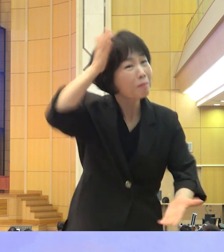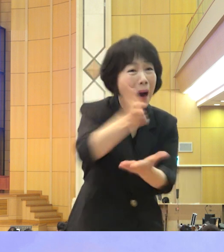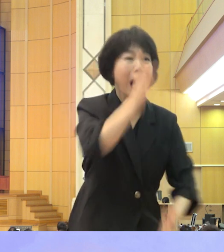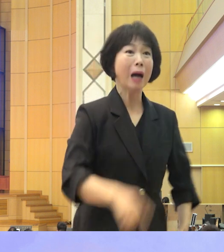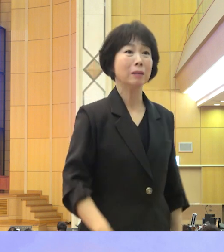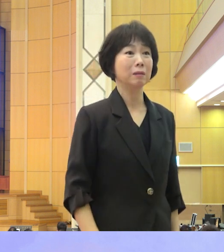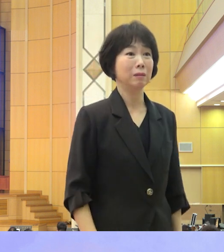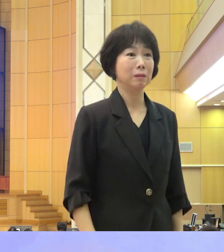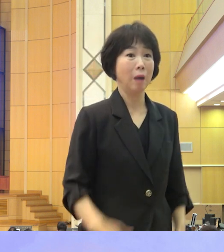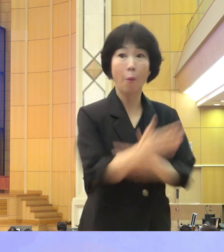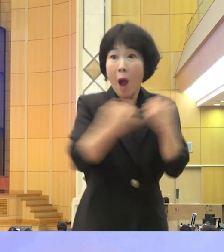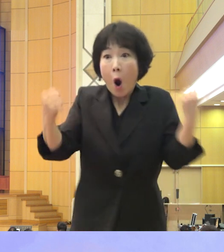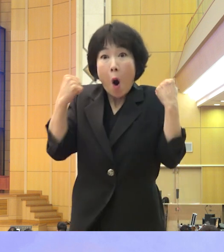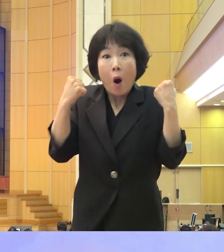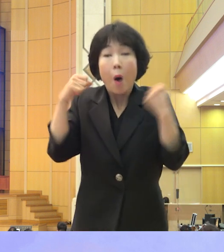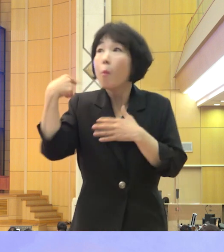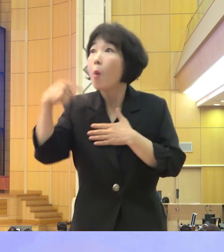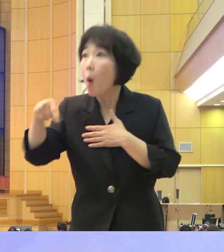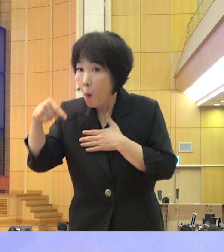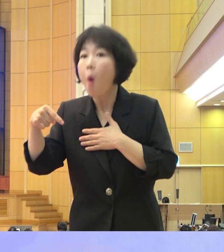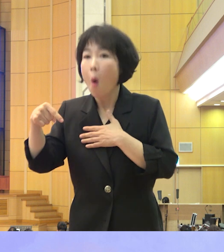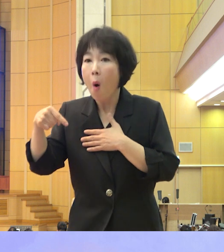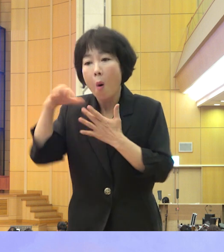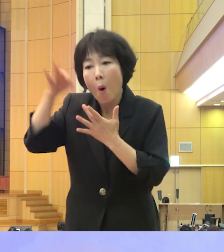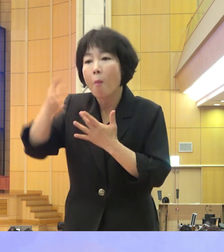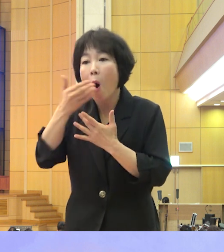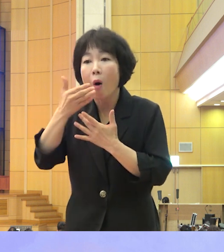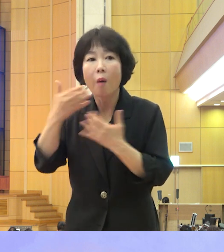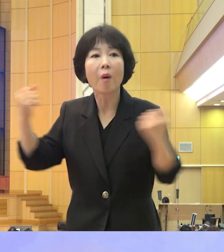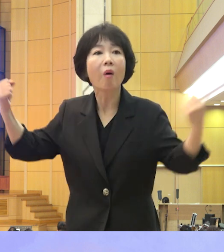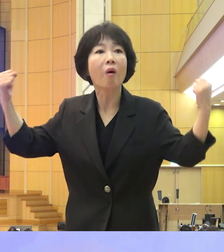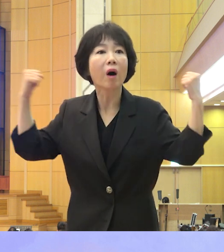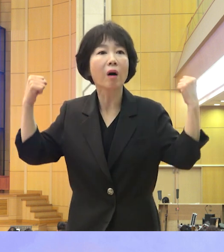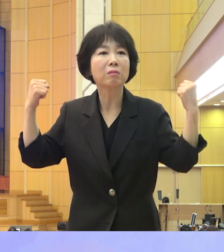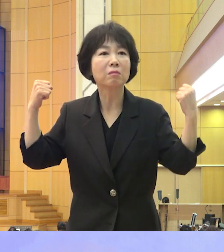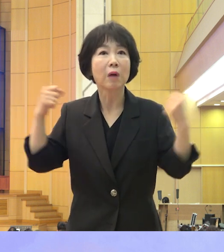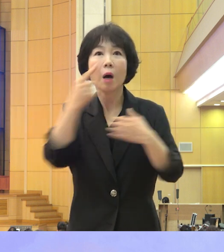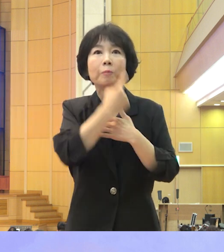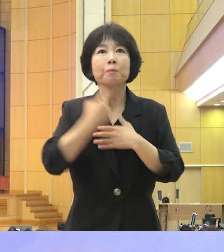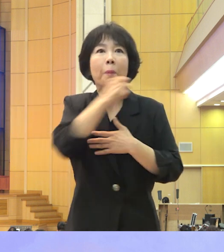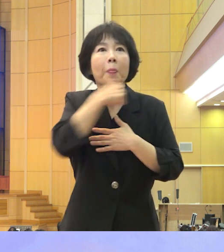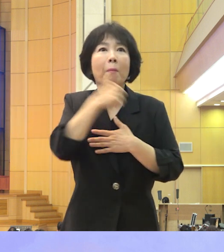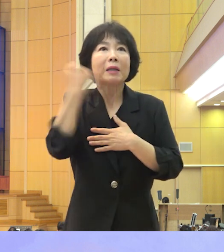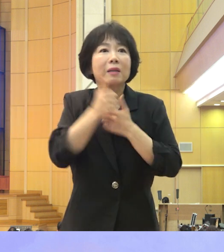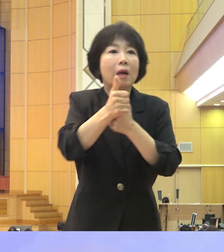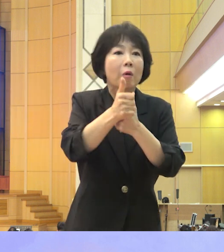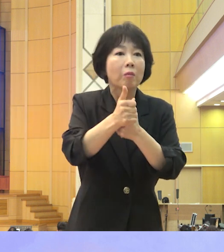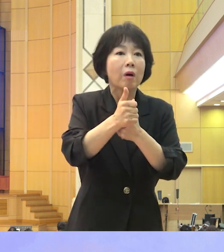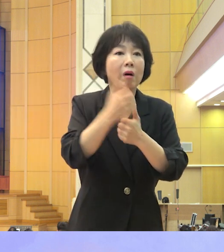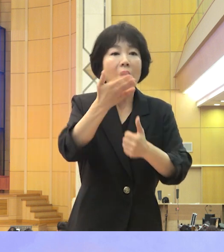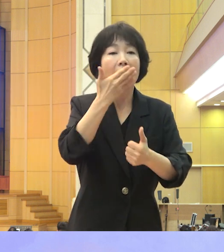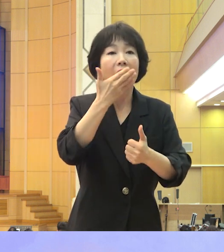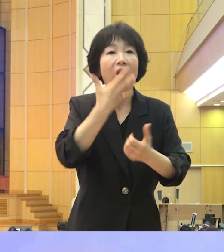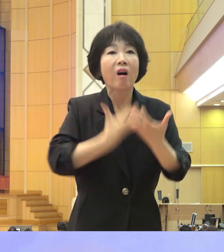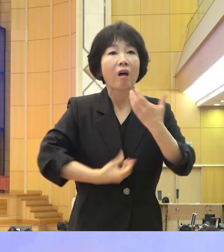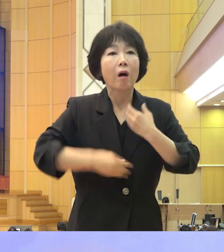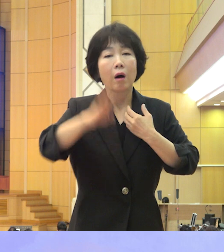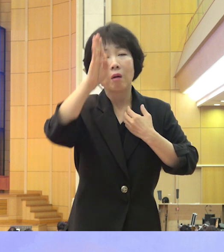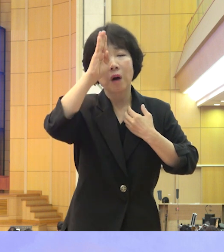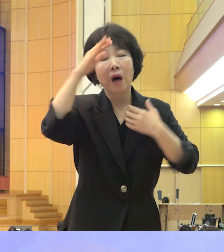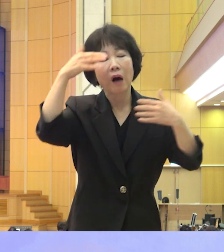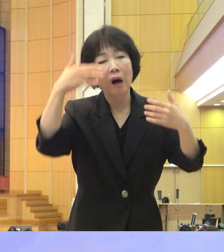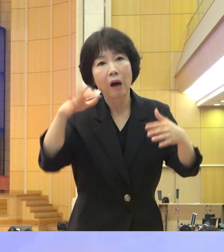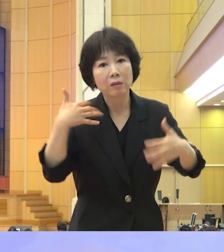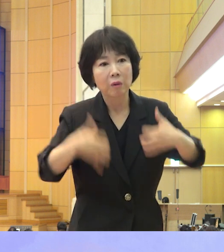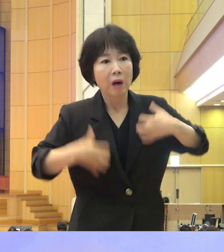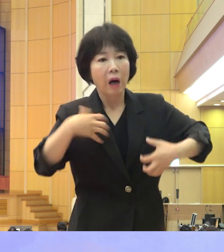말이에요. 그래서 몸이 약해지고 병들게 되는 경우가 있어요. 쉬 말하면